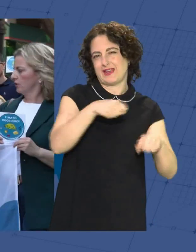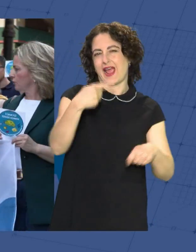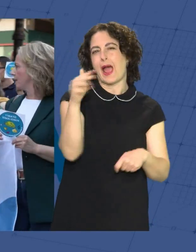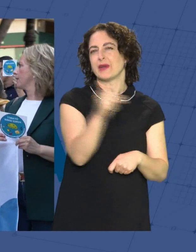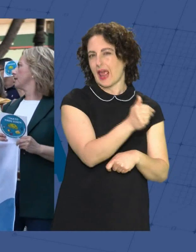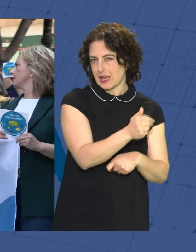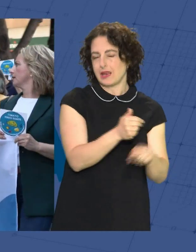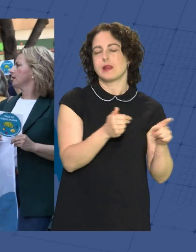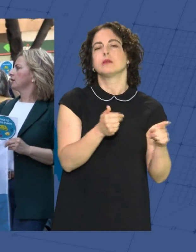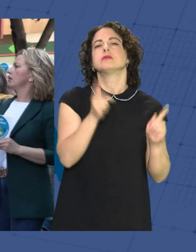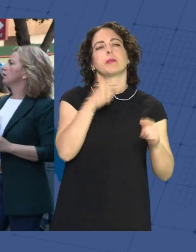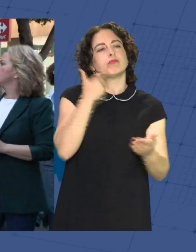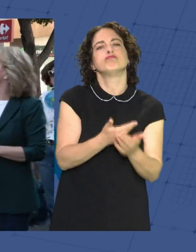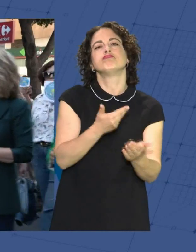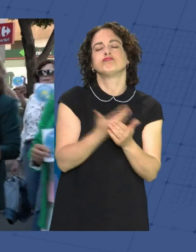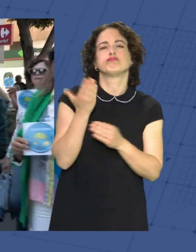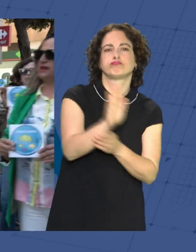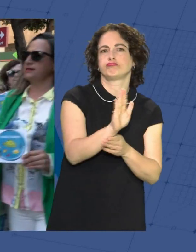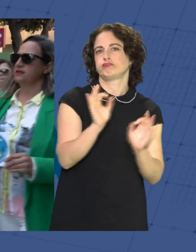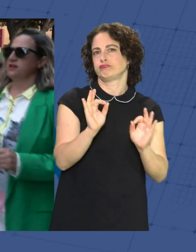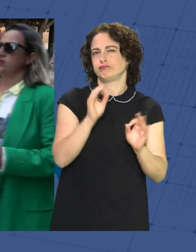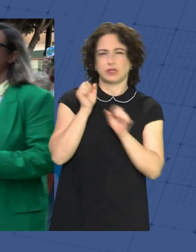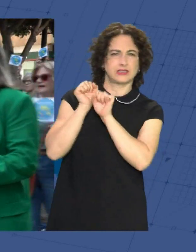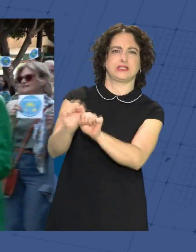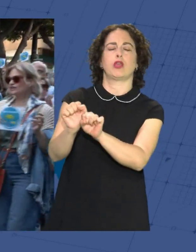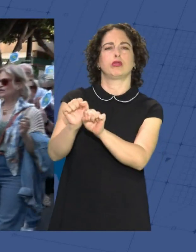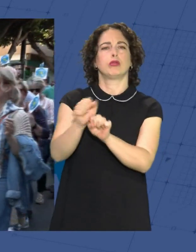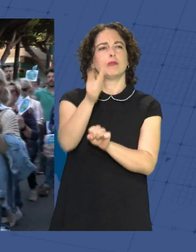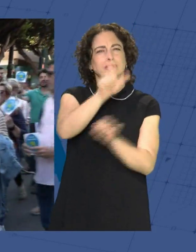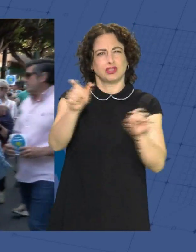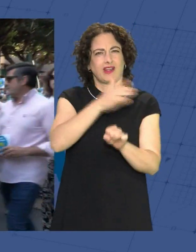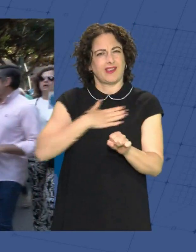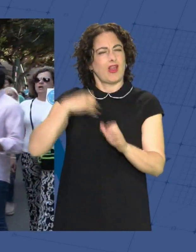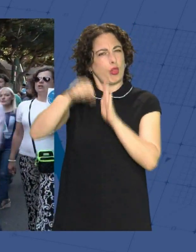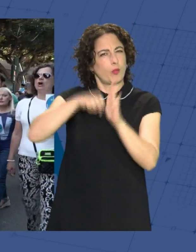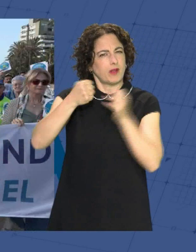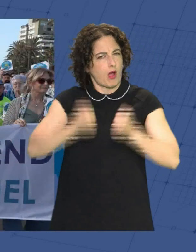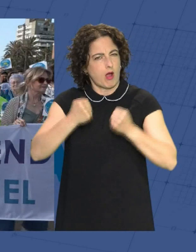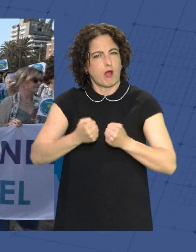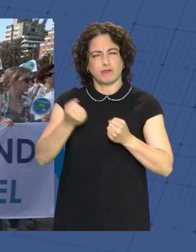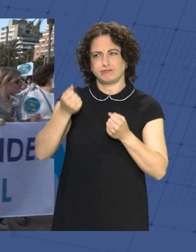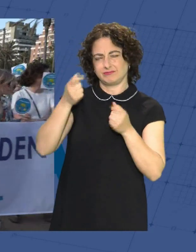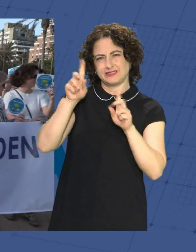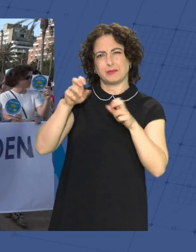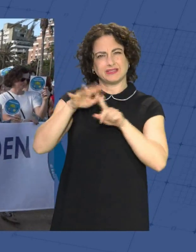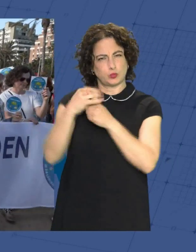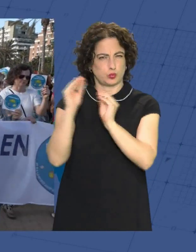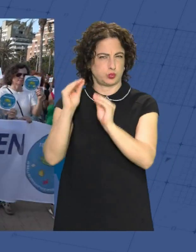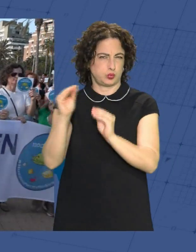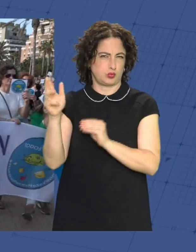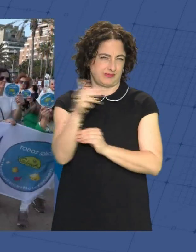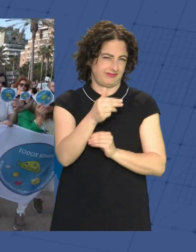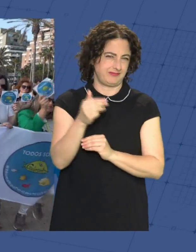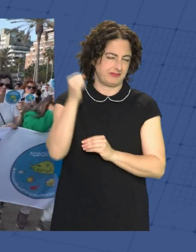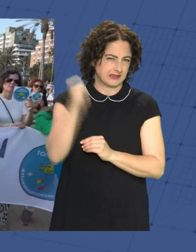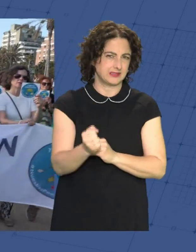y para mostrar una vez más su repulsa contra aquellos que se han empeñado en realizar un documental sobre el caso del menor almeriense asesinado. En medio del